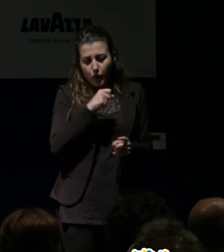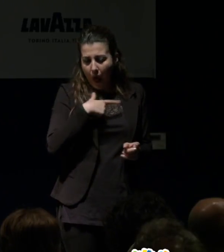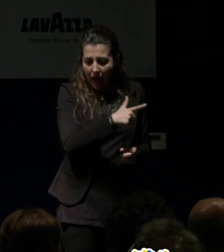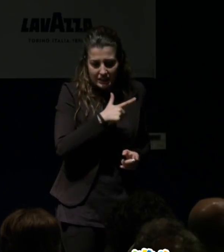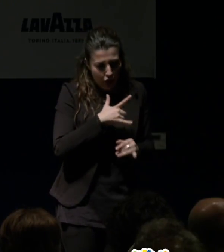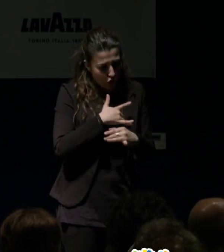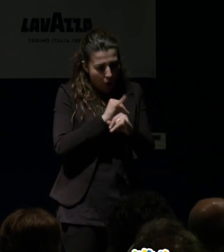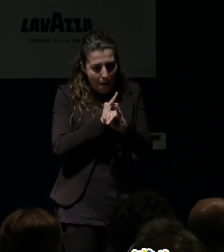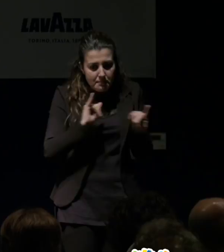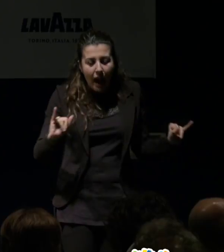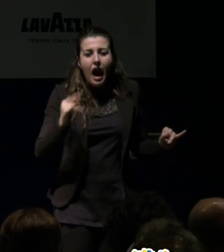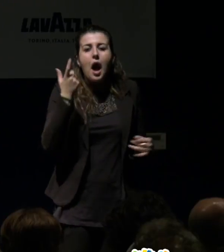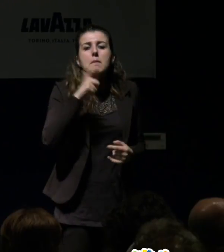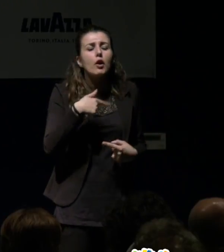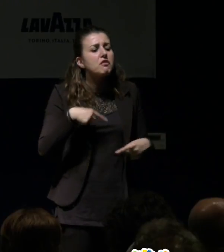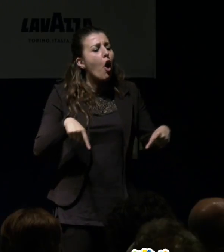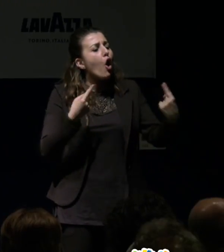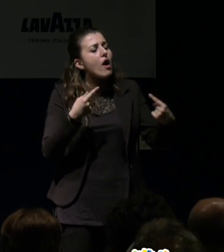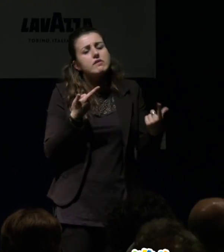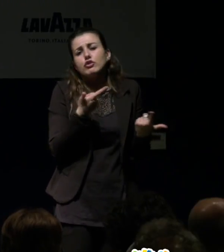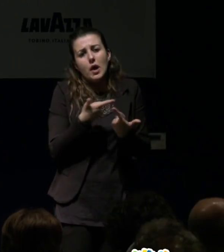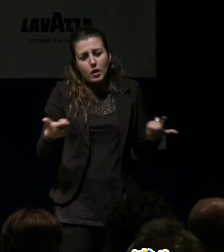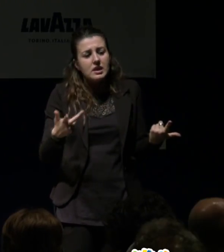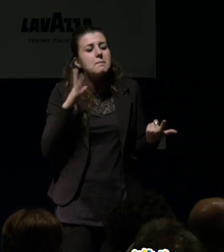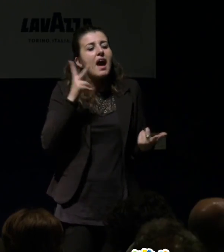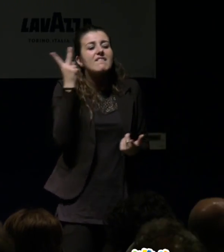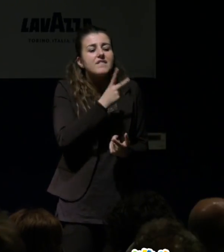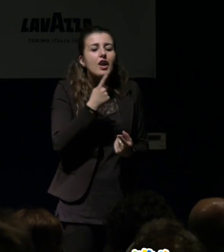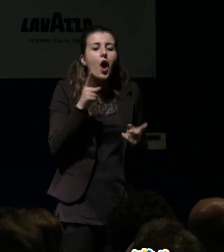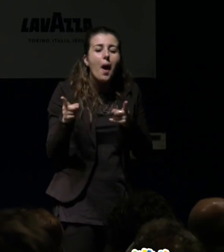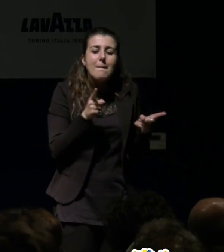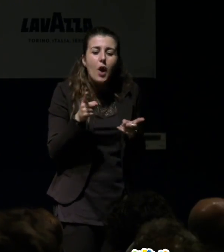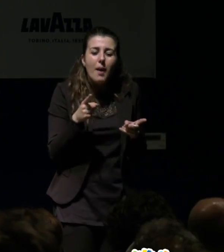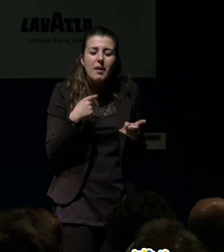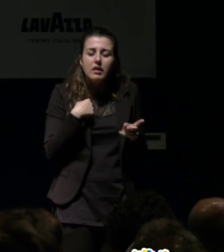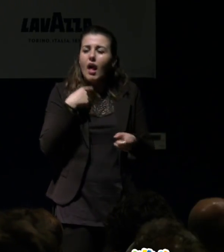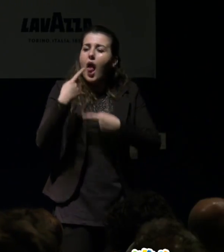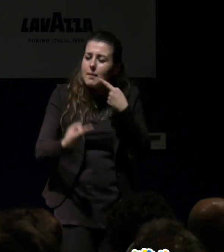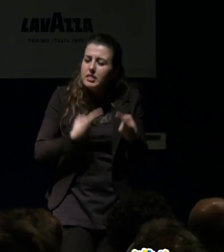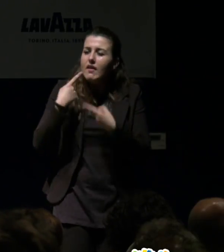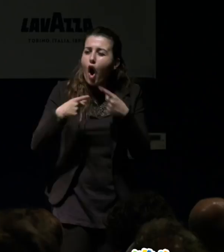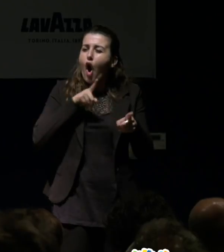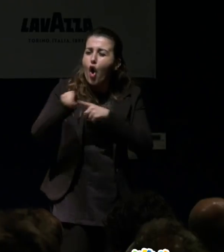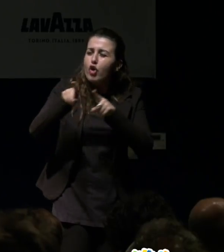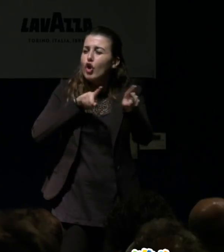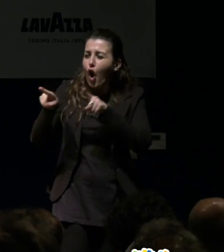diciamo un motivo di conflitto ma anche nei momenti in cui io blaterava contro tutto e contro tutti